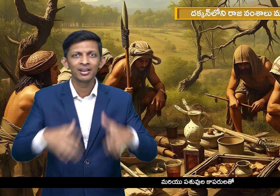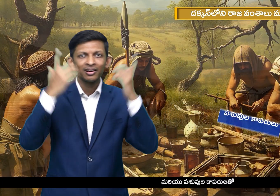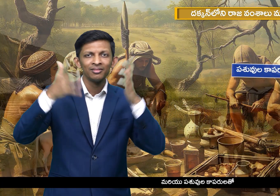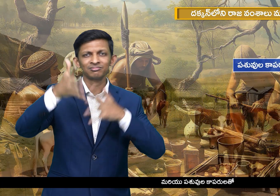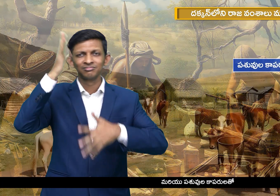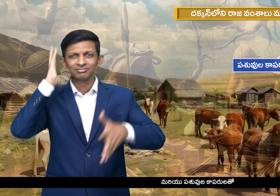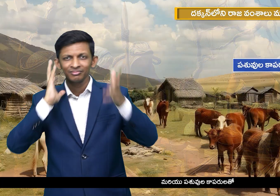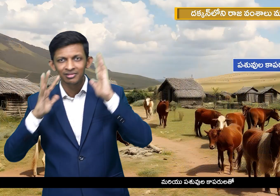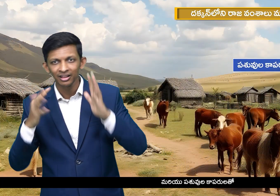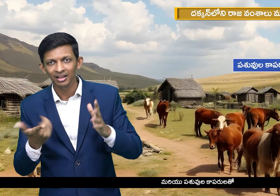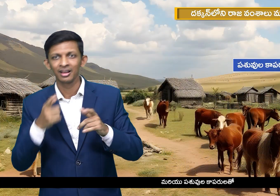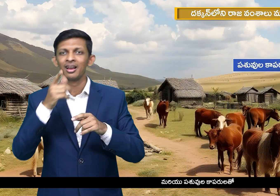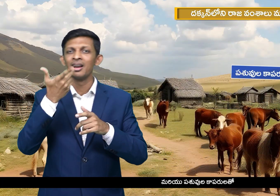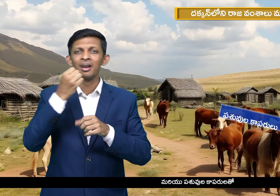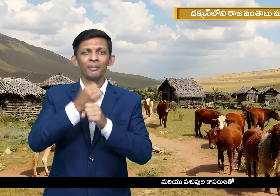పశువుల కాపర్లతో